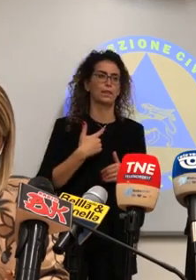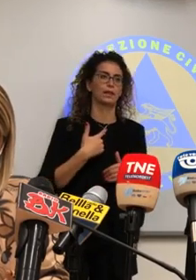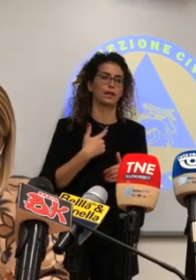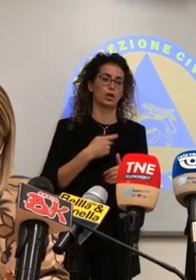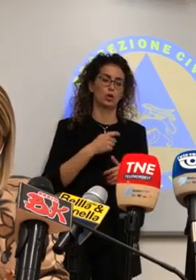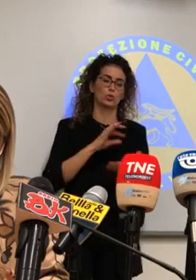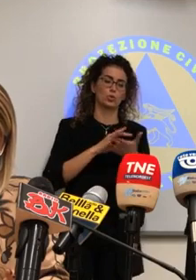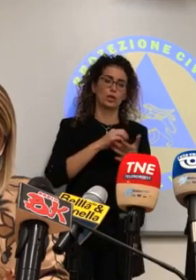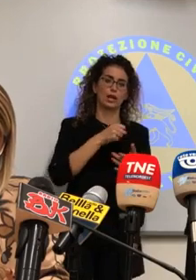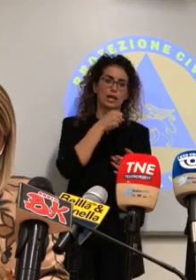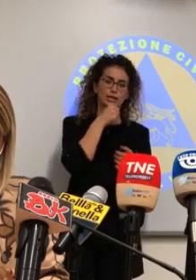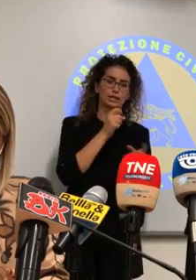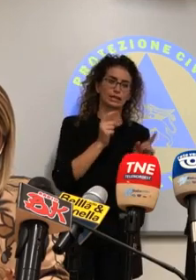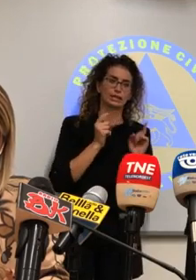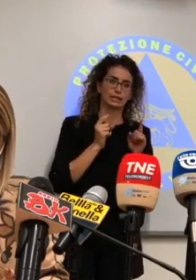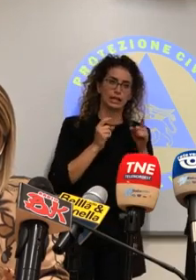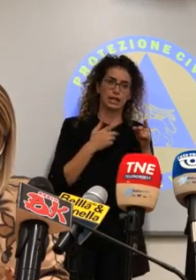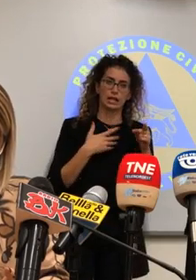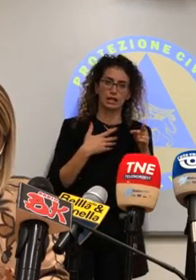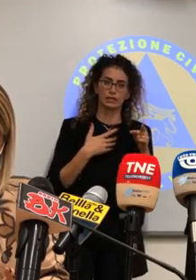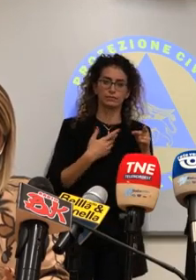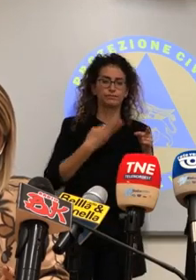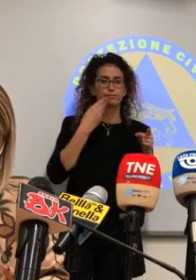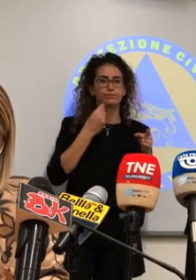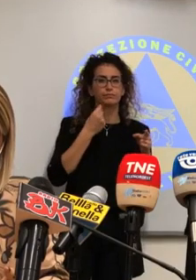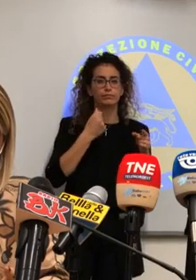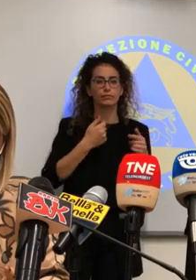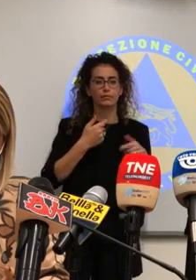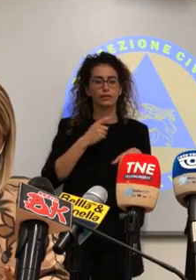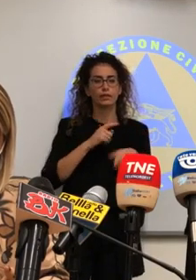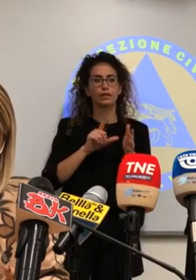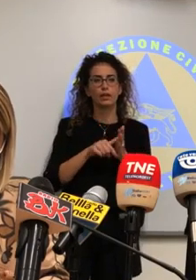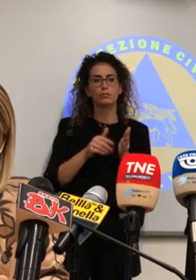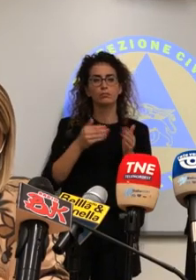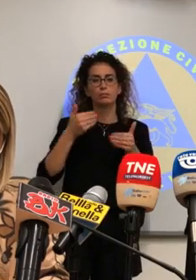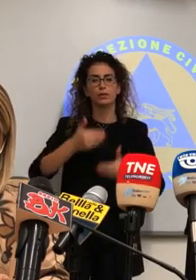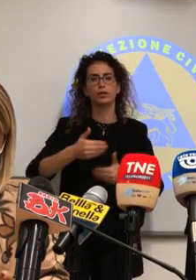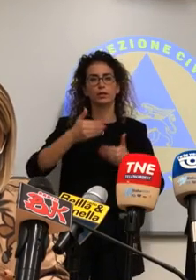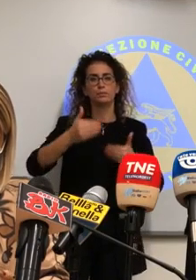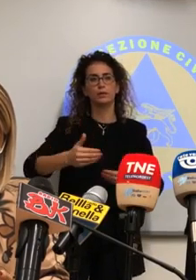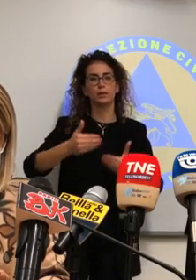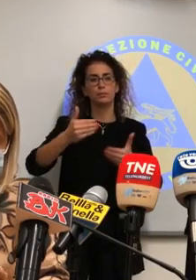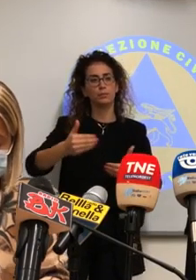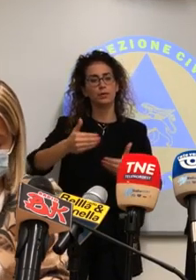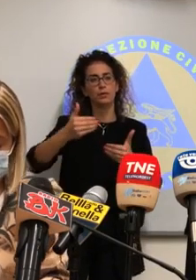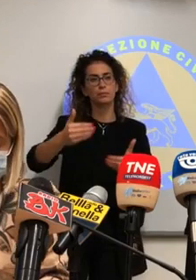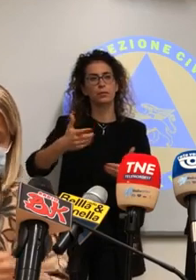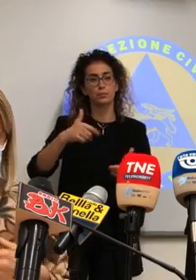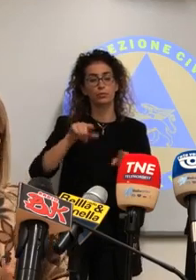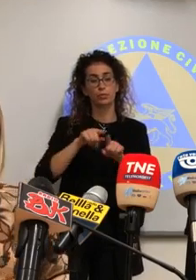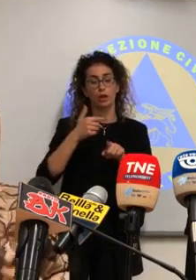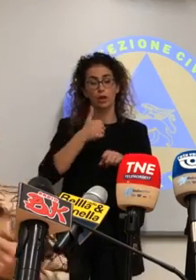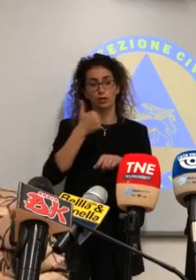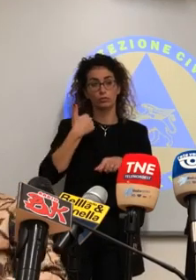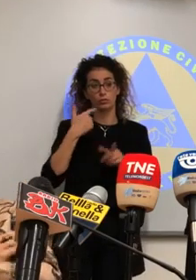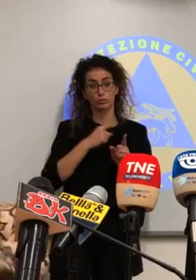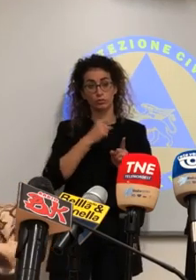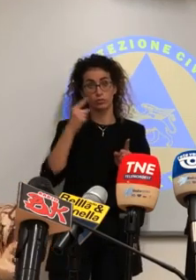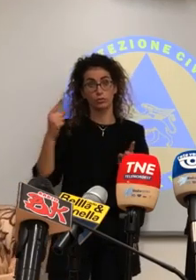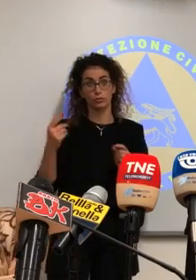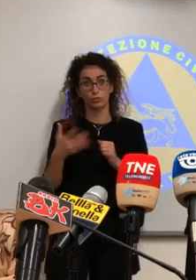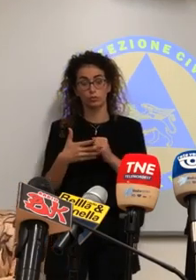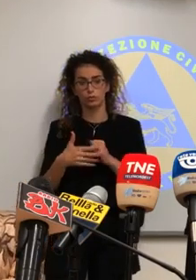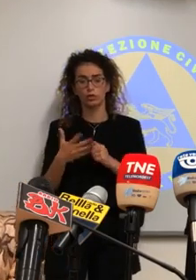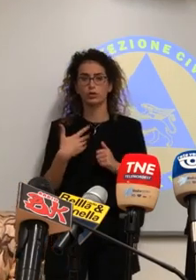Scuole Sentinella, che cadenza ha e dura fino alla fine dell'anno scolastico, anche quest'anno? Sì, allora ha una